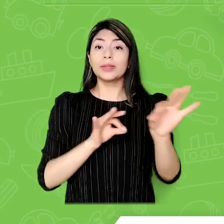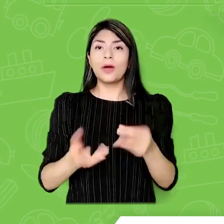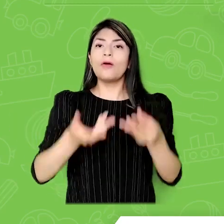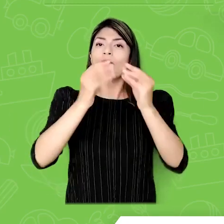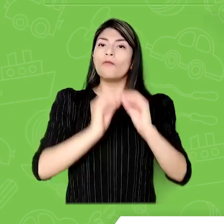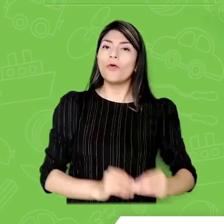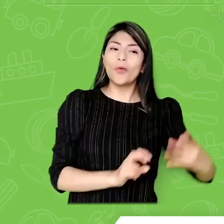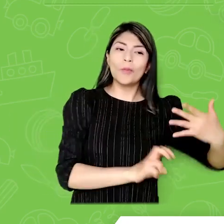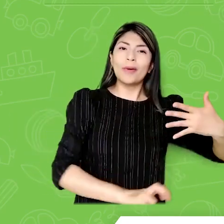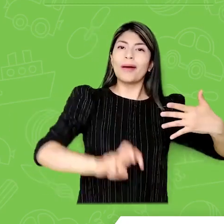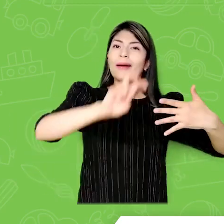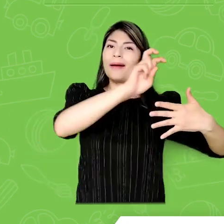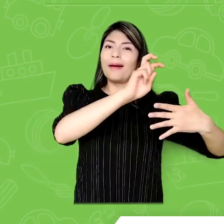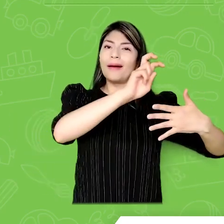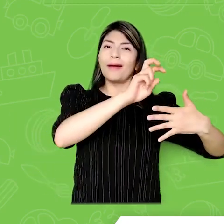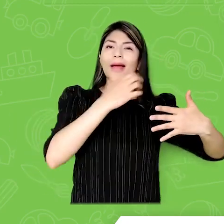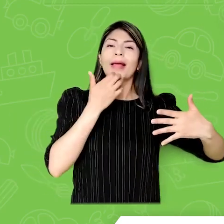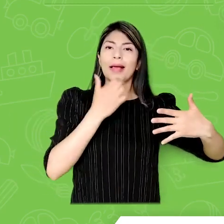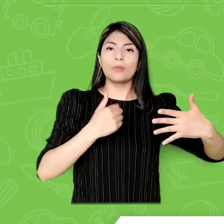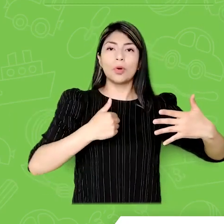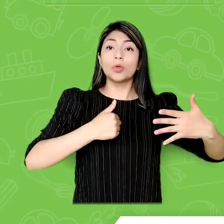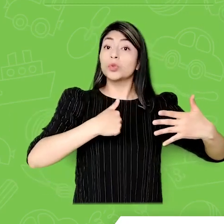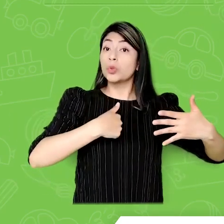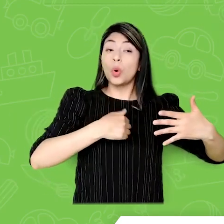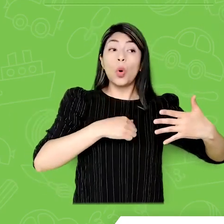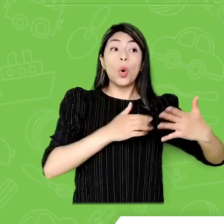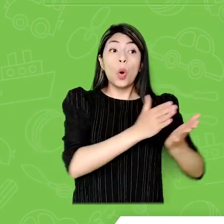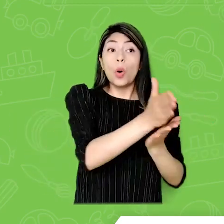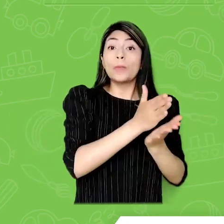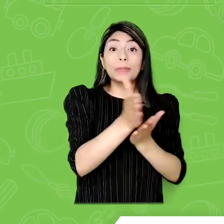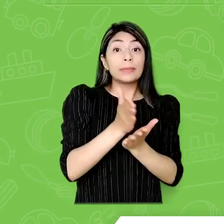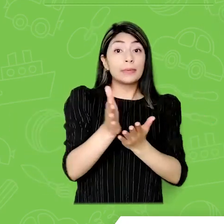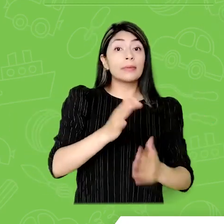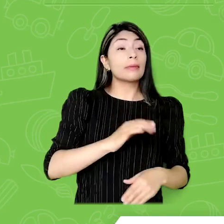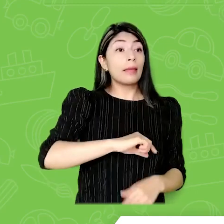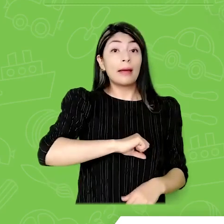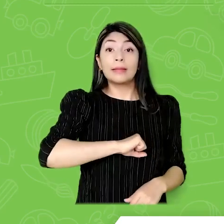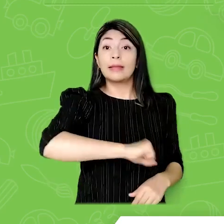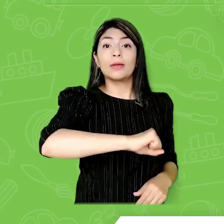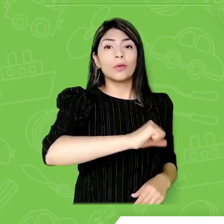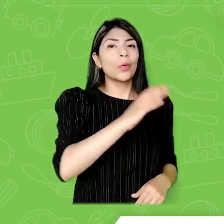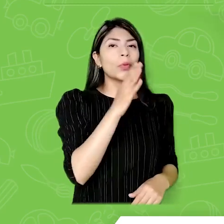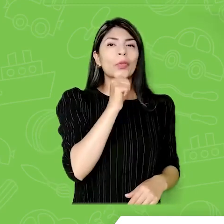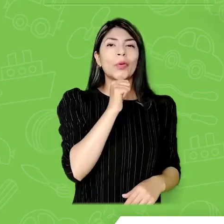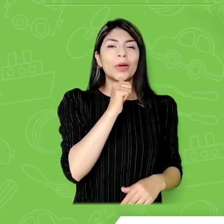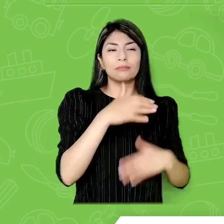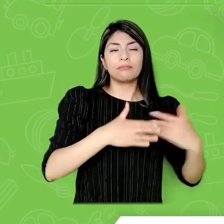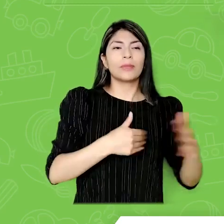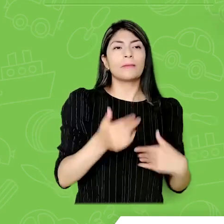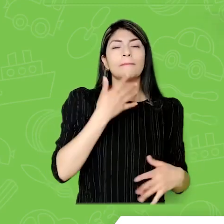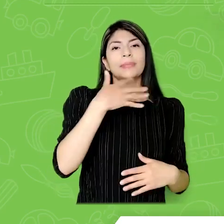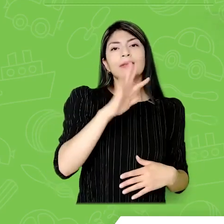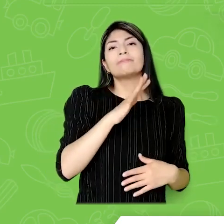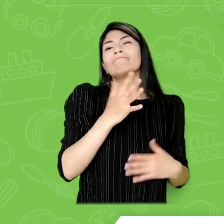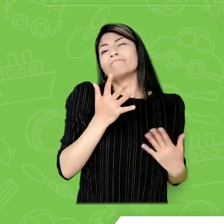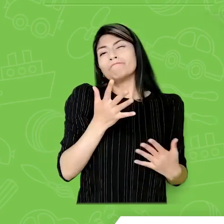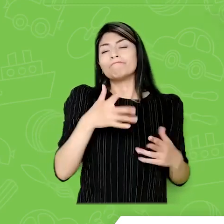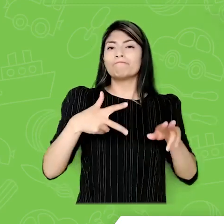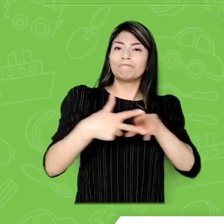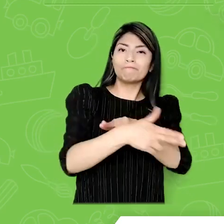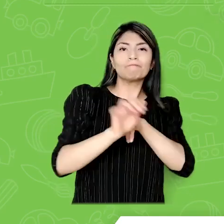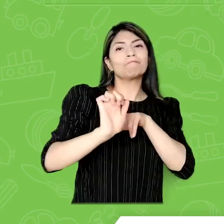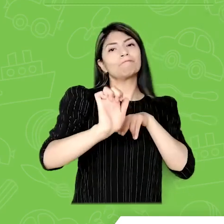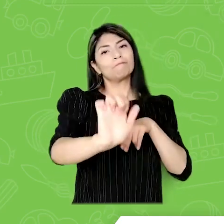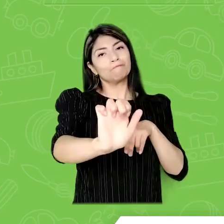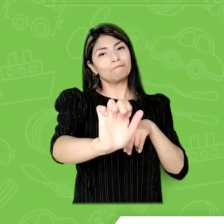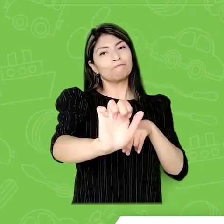en la respectiva entidad que ofrece en esta modalidad el empleo de su interés o no mantener esta condición durante todo el proceso de